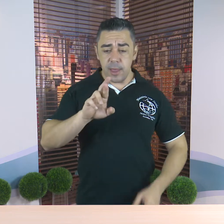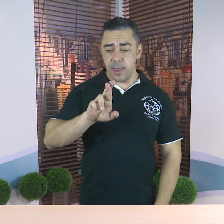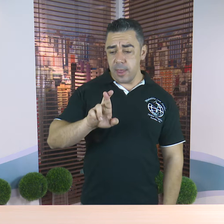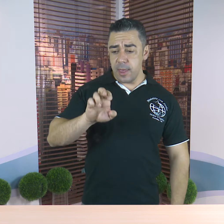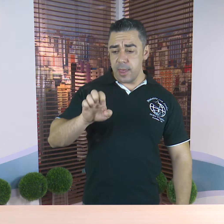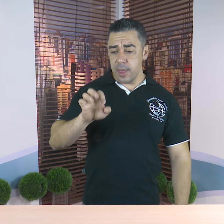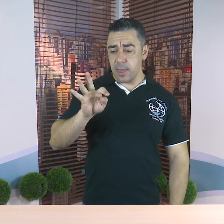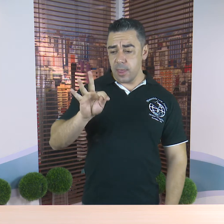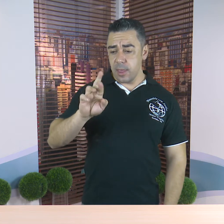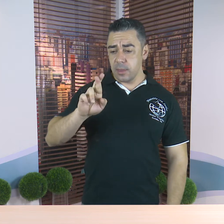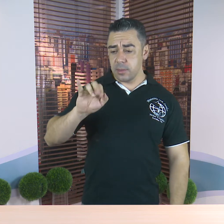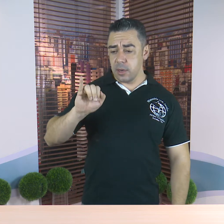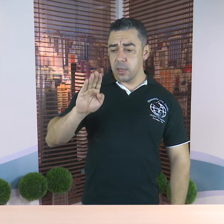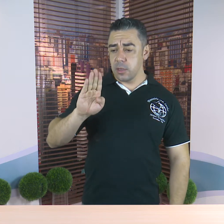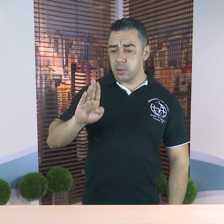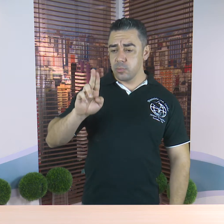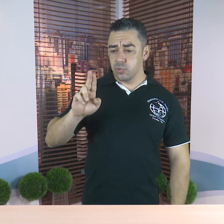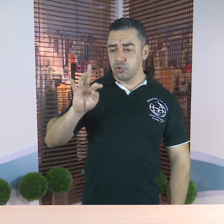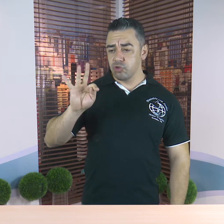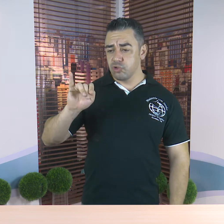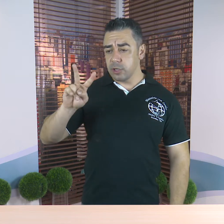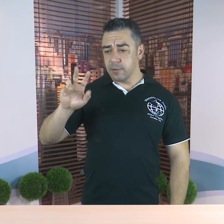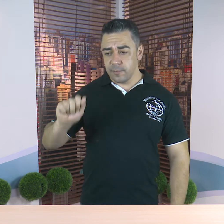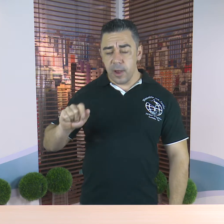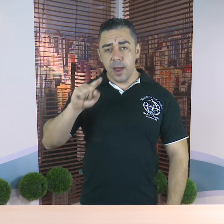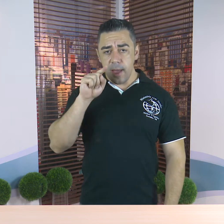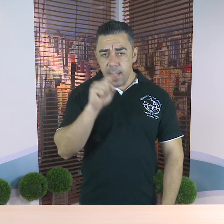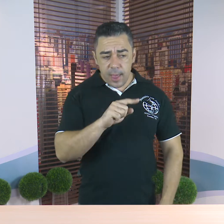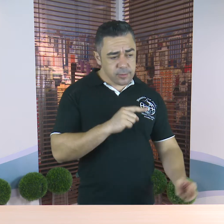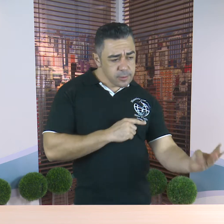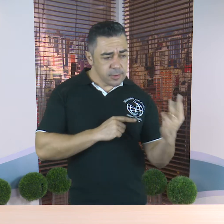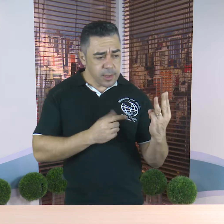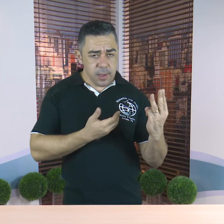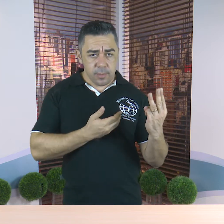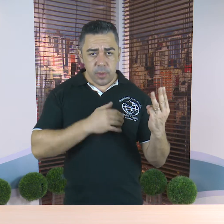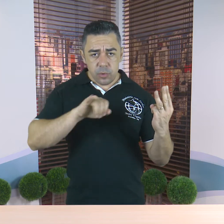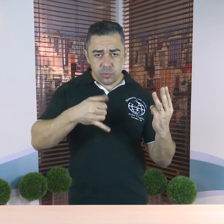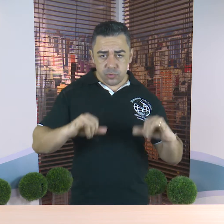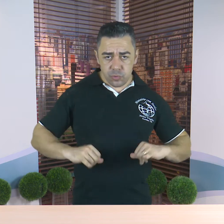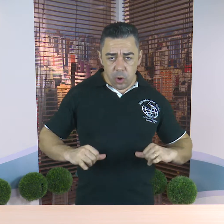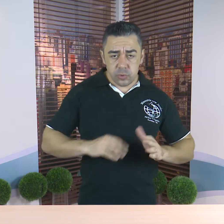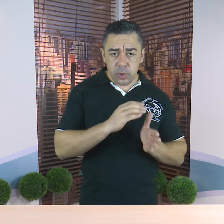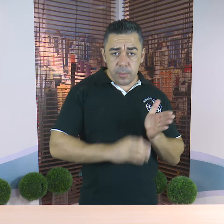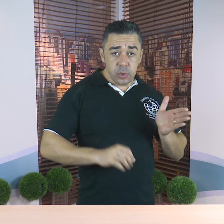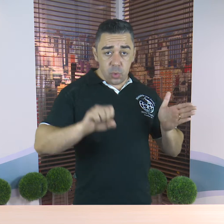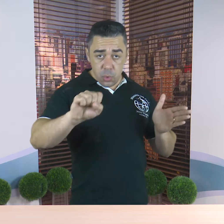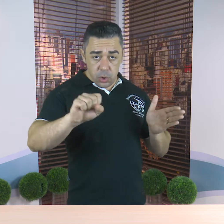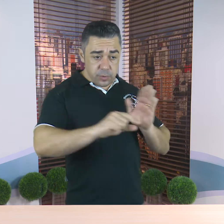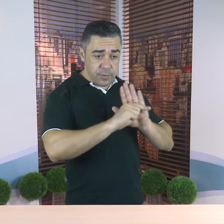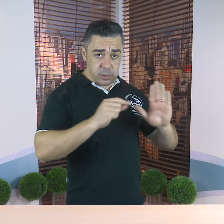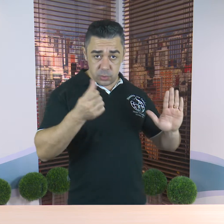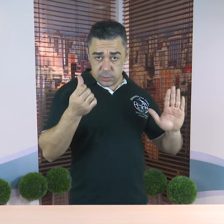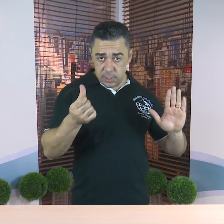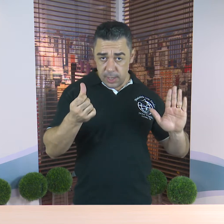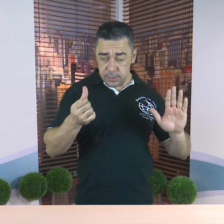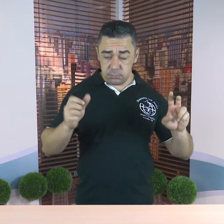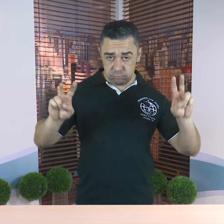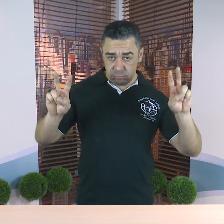retributiva, presente na teologia dos amigos de Jó. No capítulo 8, versículo 6, lemos, abre aspas, se